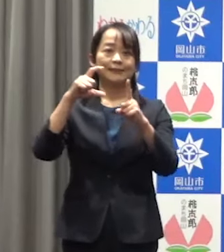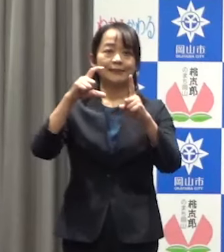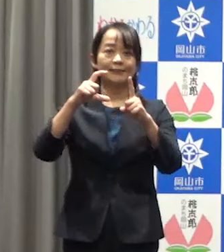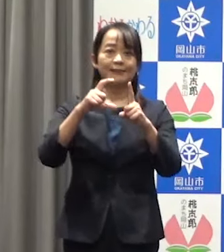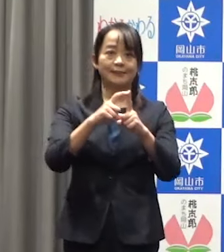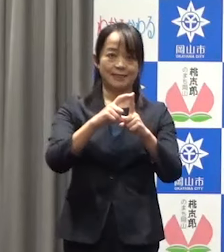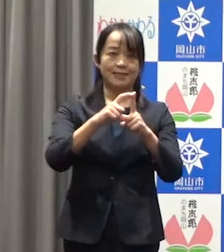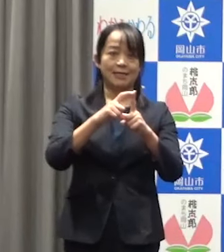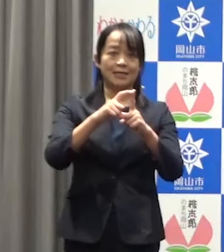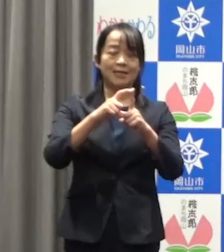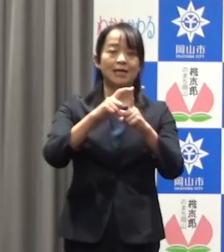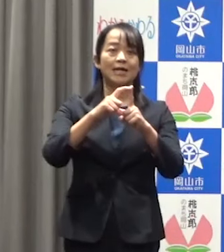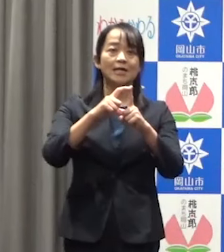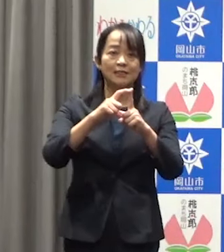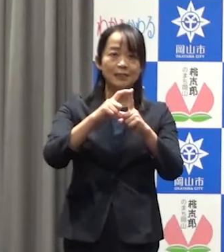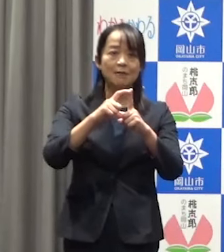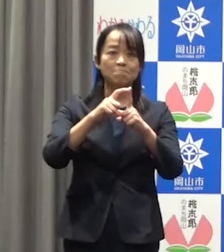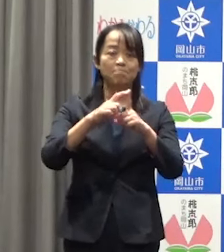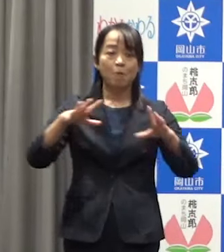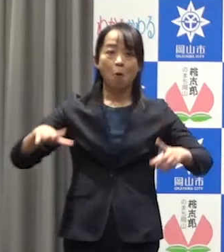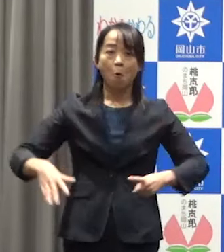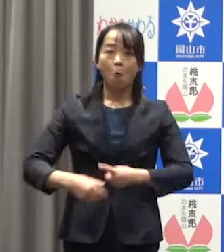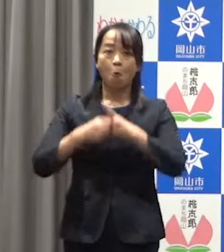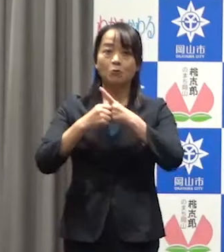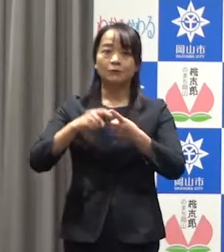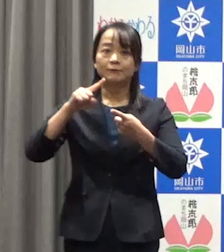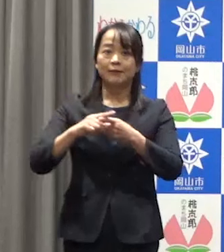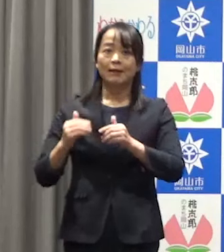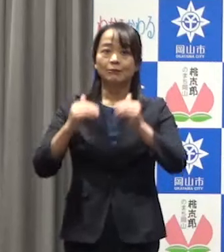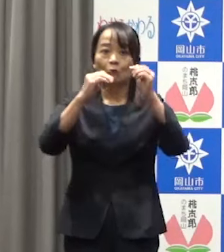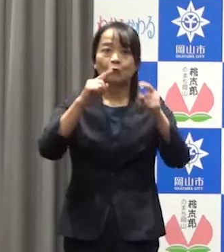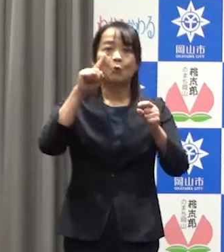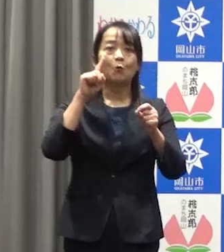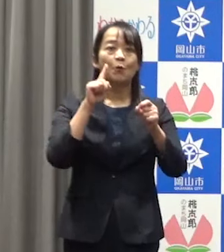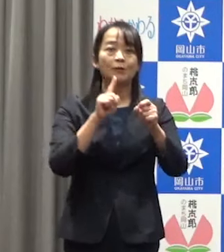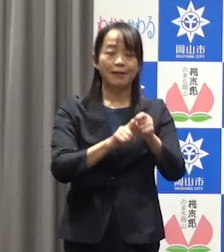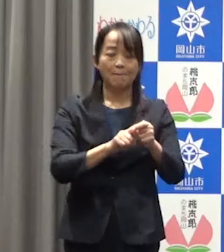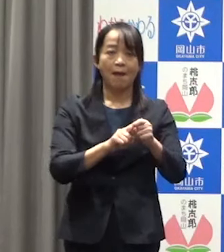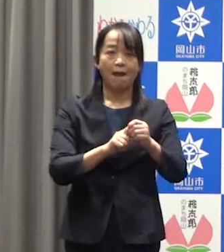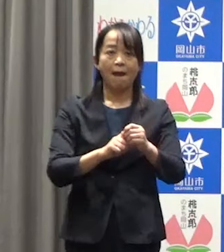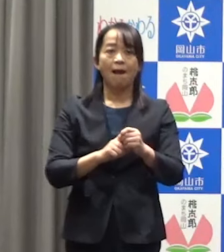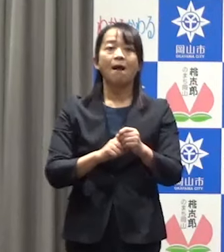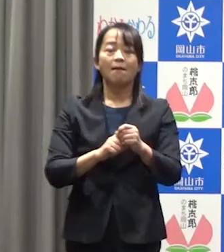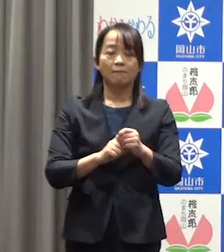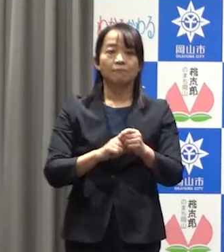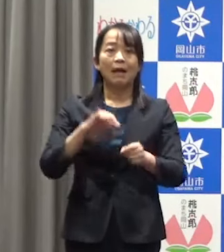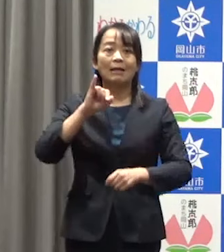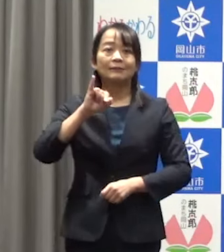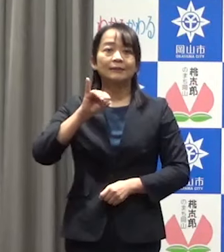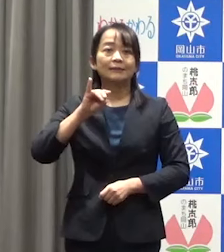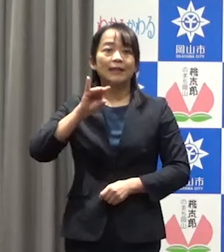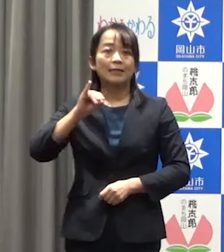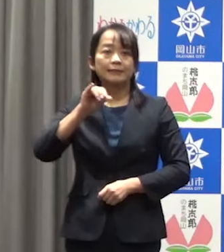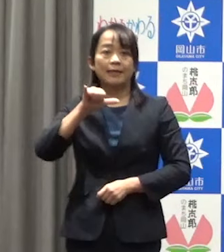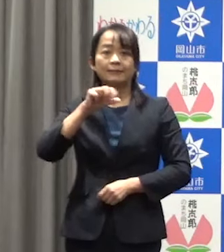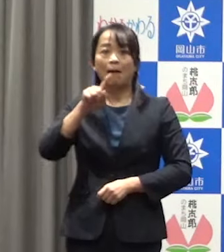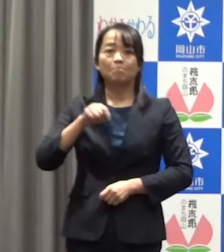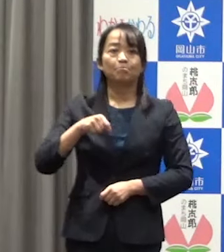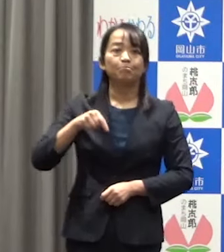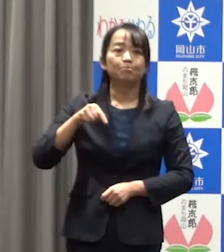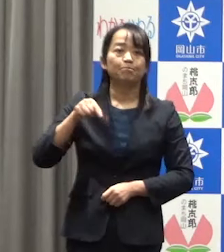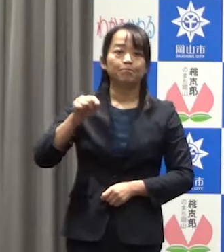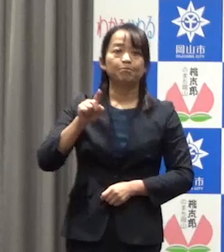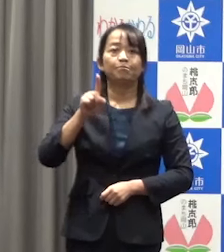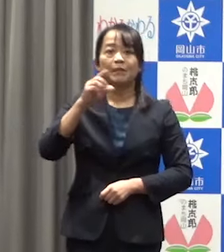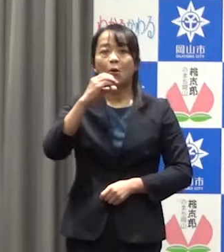包摂的成長のための OECD チャンピオンメイヤーズ、